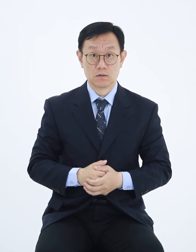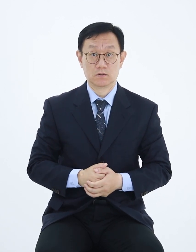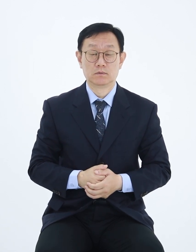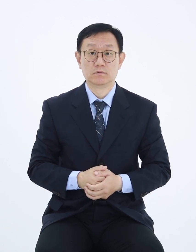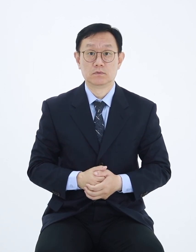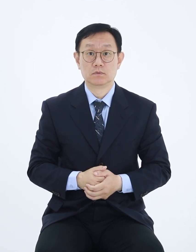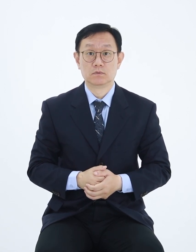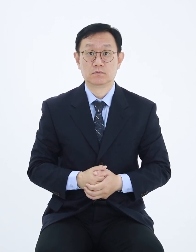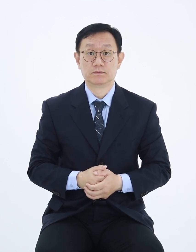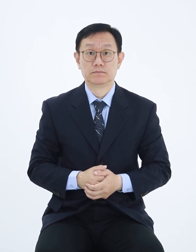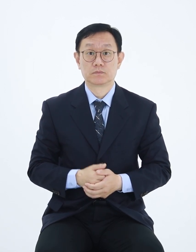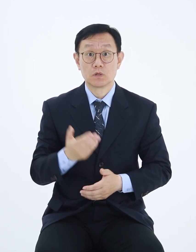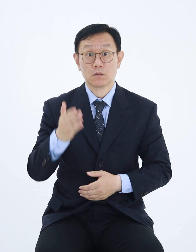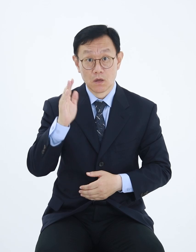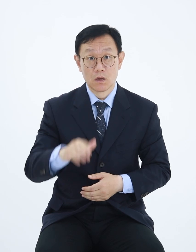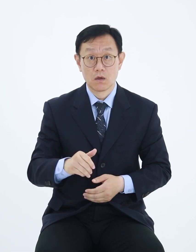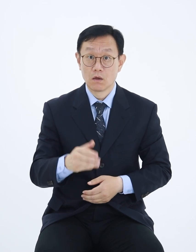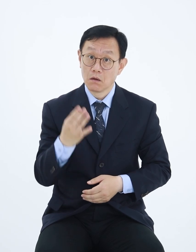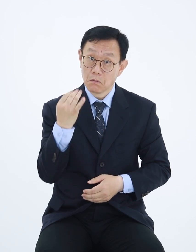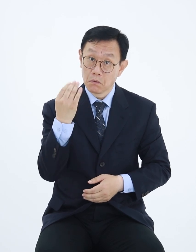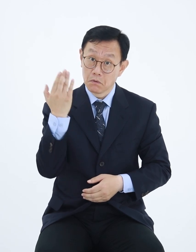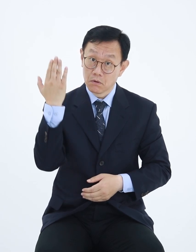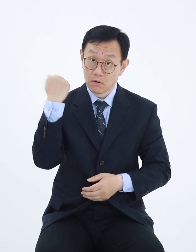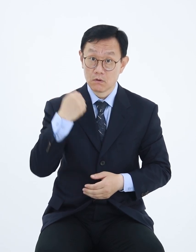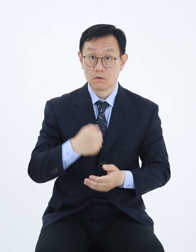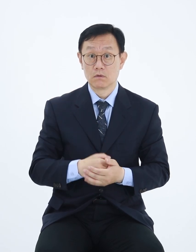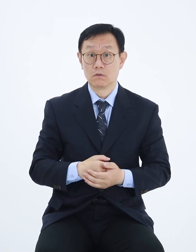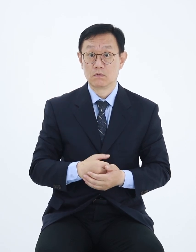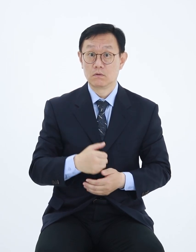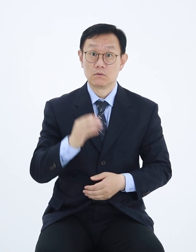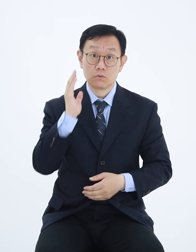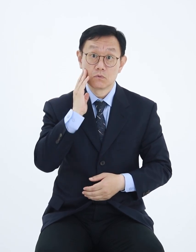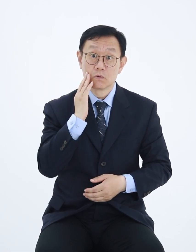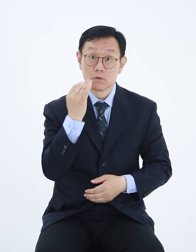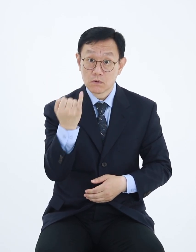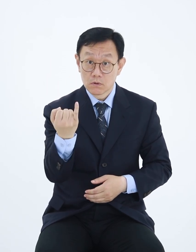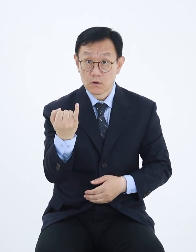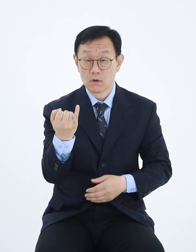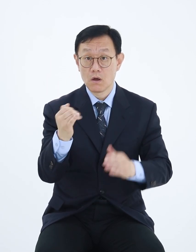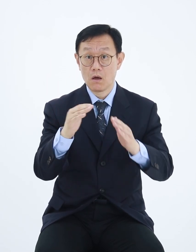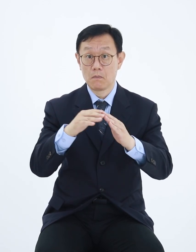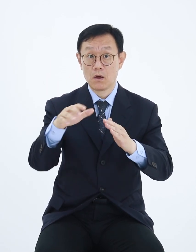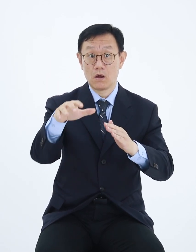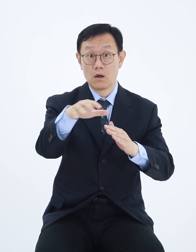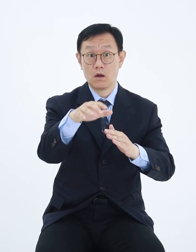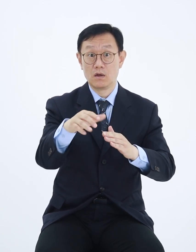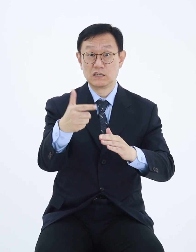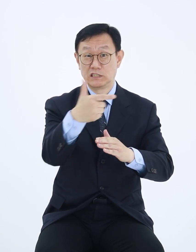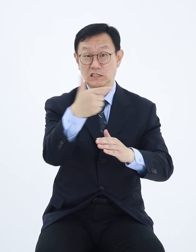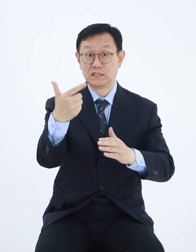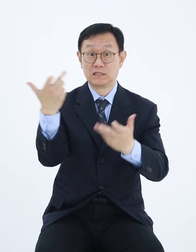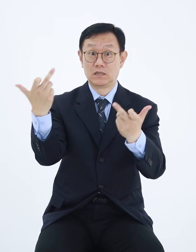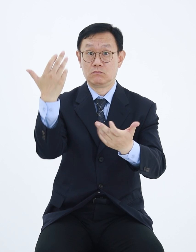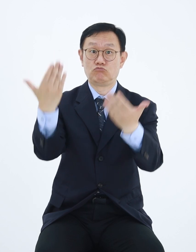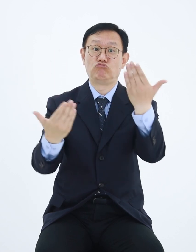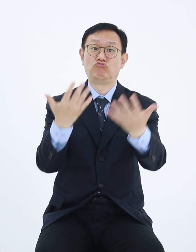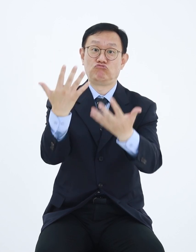있습니다. 그런데 며칠 전 S씨가 사는 마을 근처에 큰 산불이 났습니다. 산불은 강한